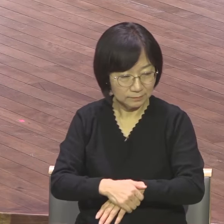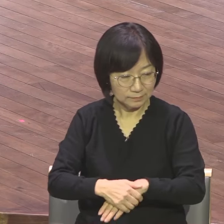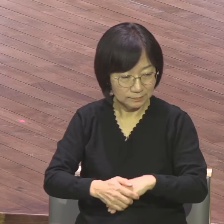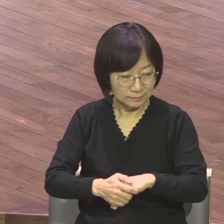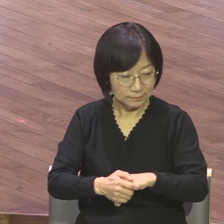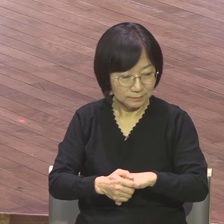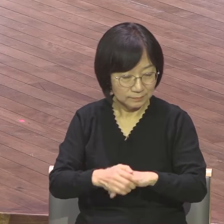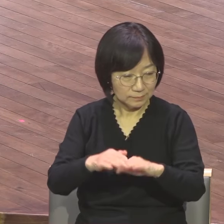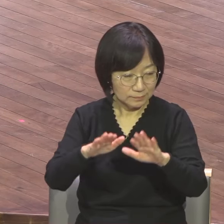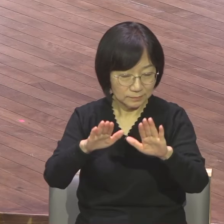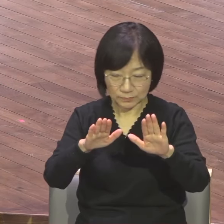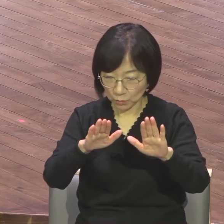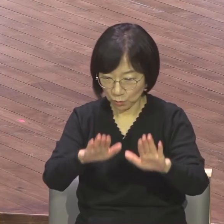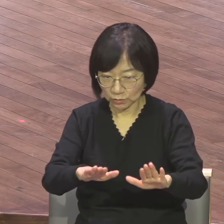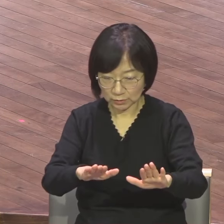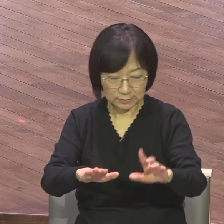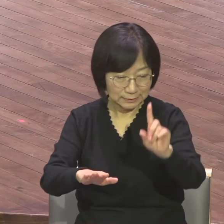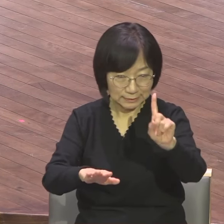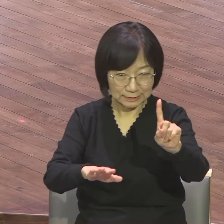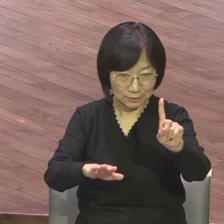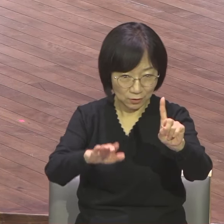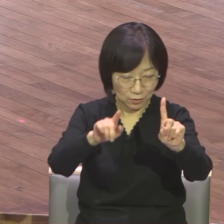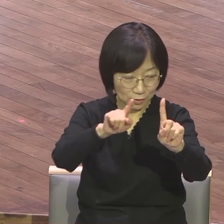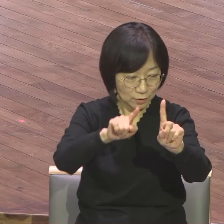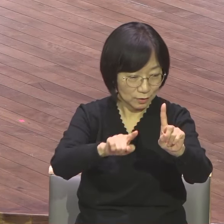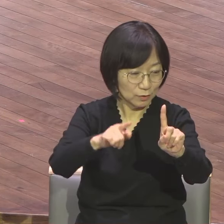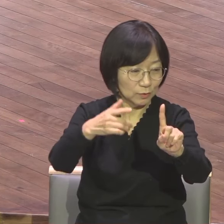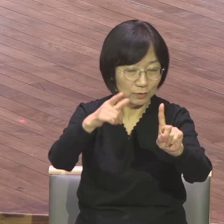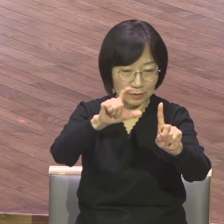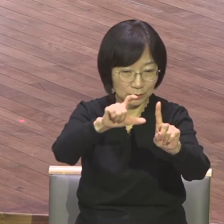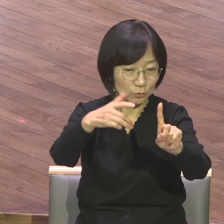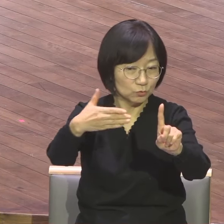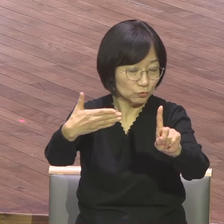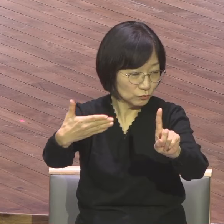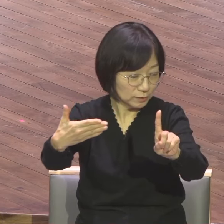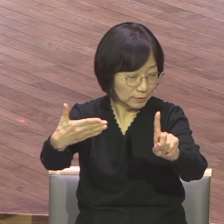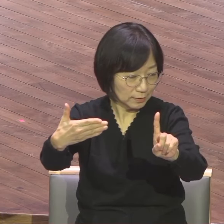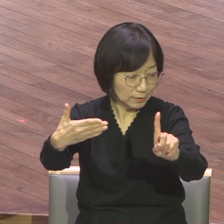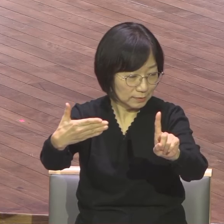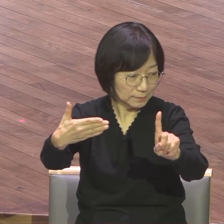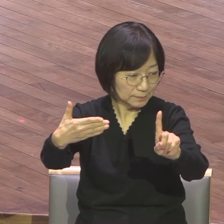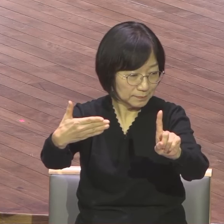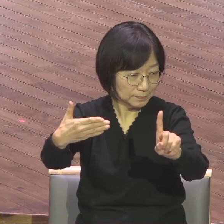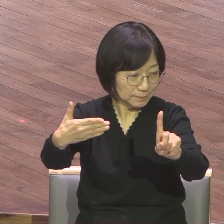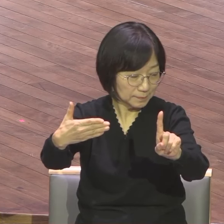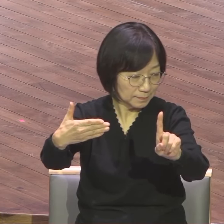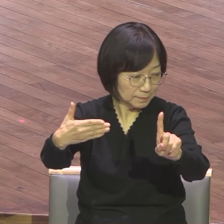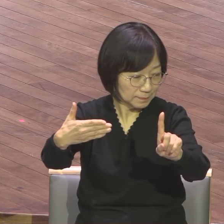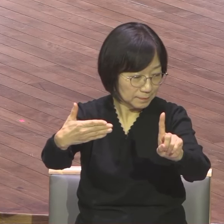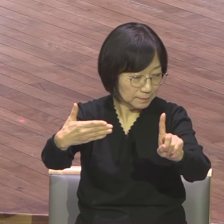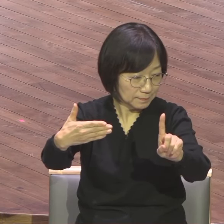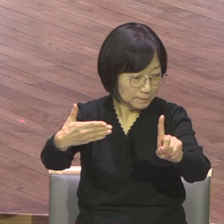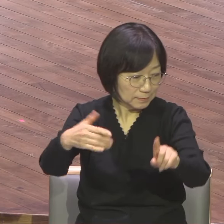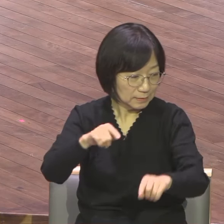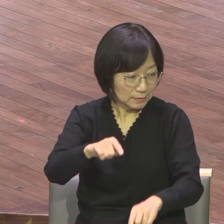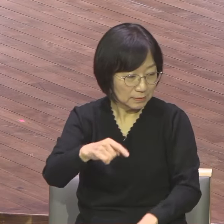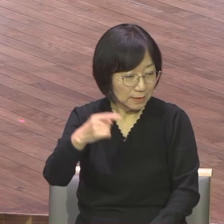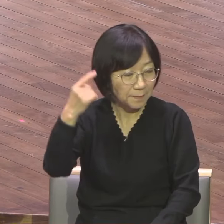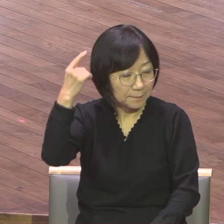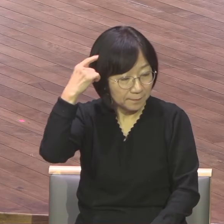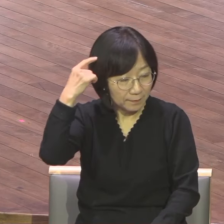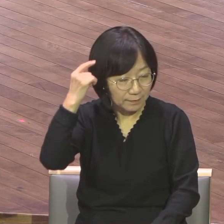본문 9절에 보면 이런 삶을 살 때 주어지는 놀라운 축복이 있음을 밝힙니다. 9절입니다. 이는 내